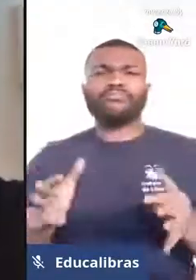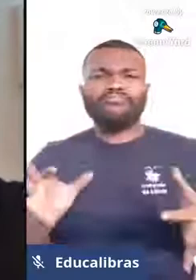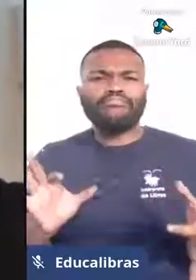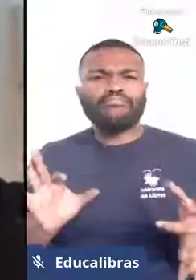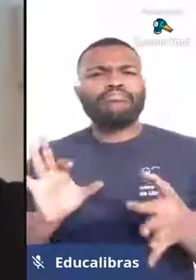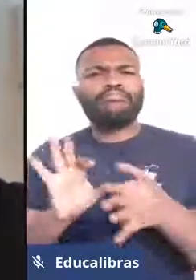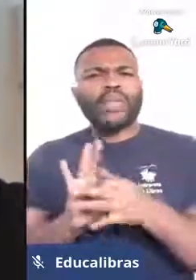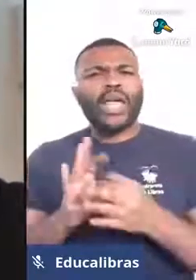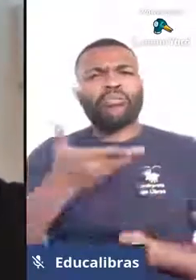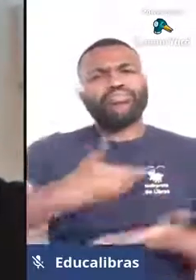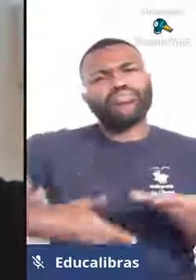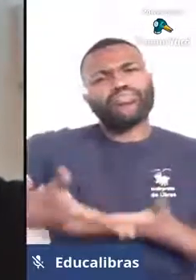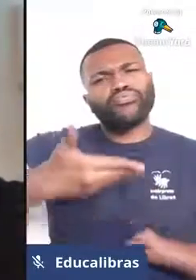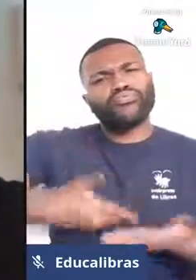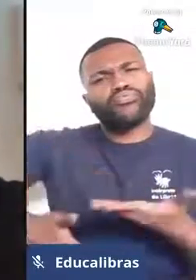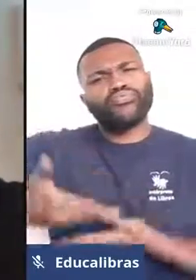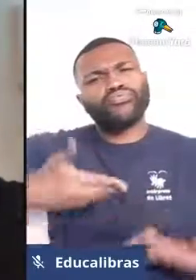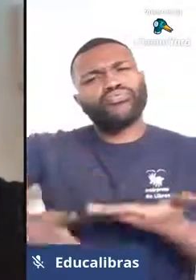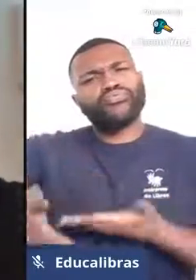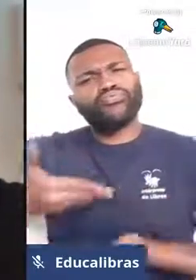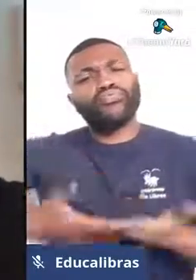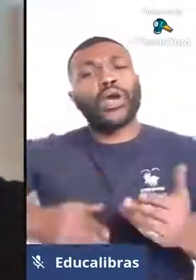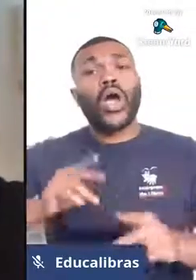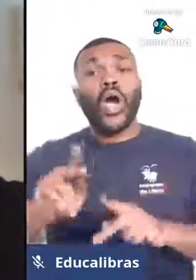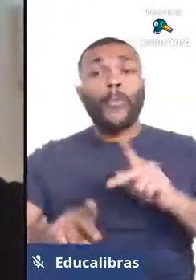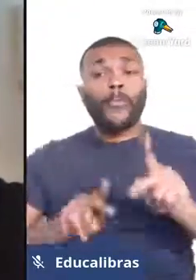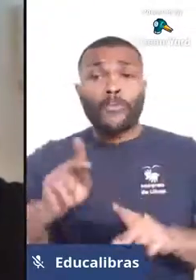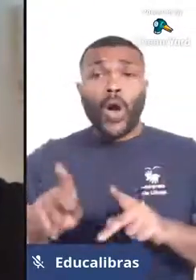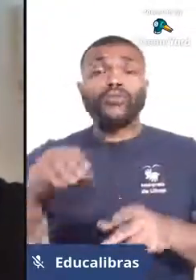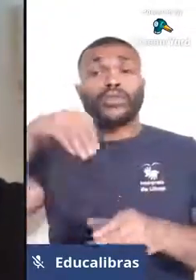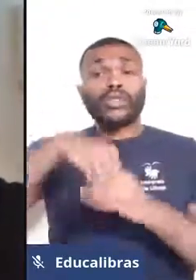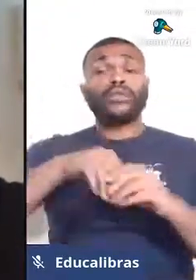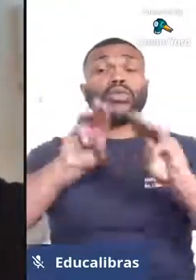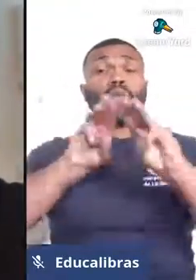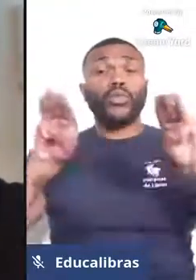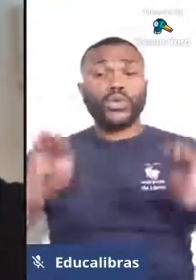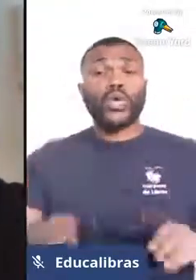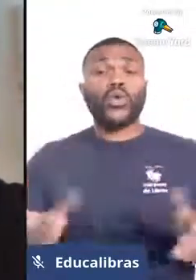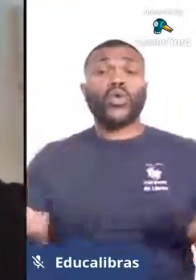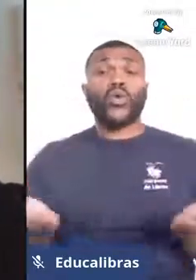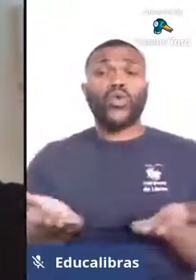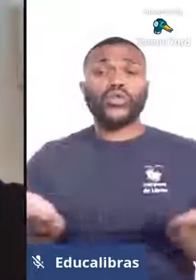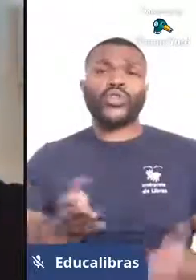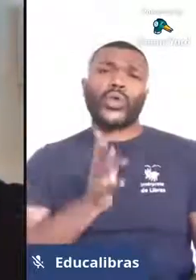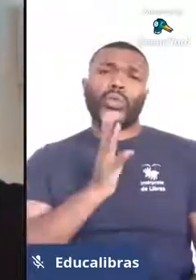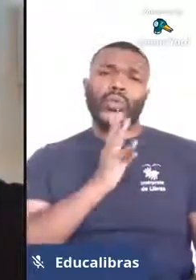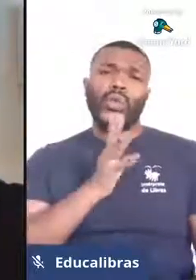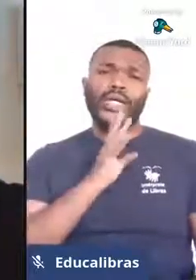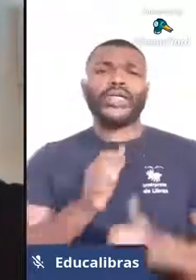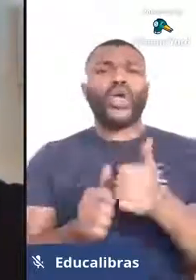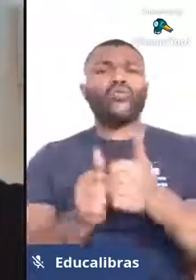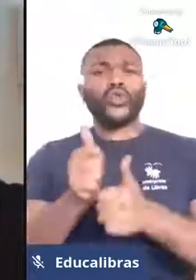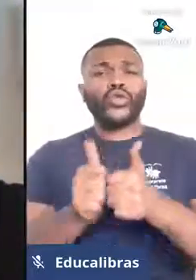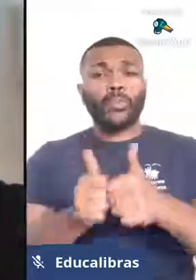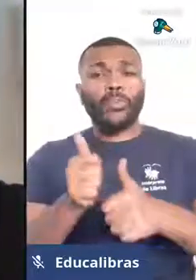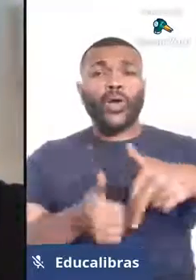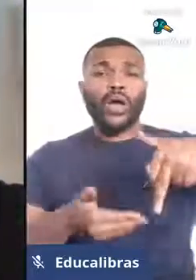eles. E o público do Museu do Futebol hoje conhece muito bem o futebol de amputados por causa dessa